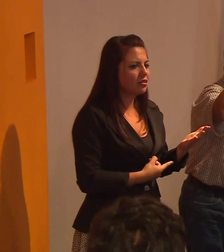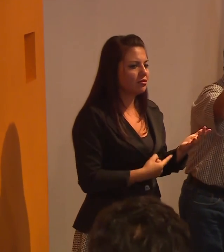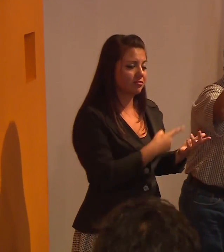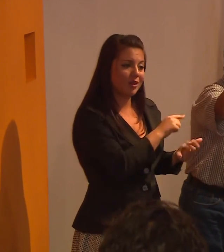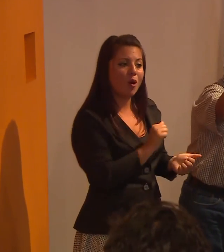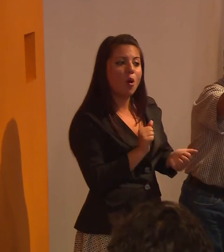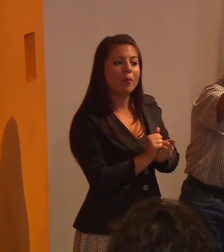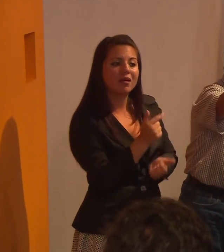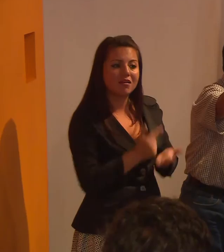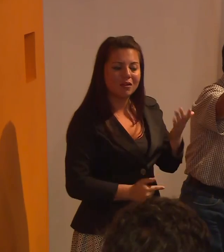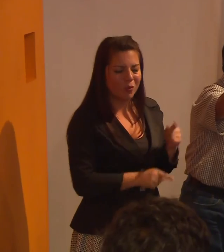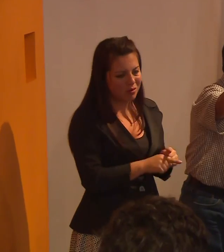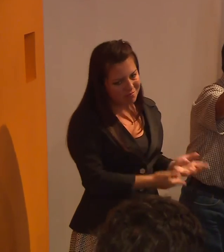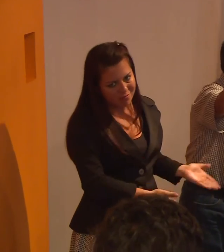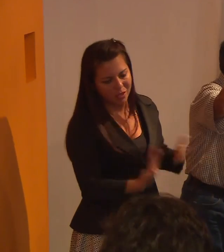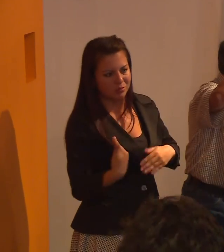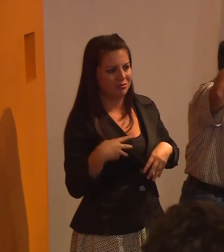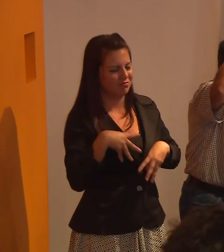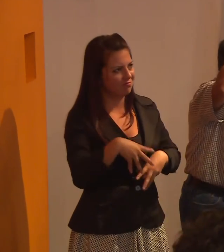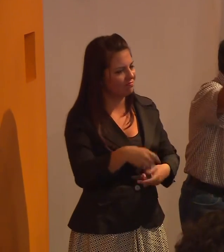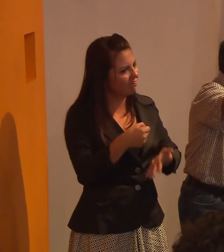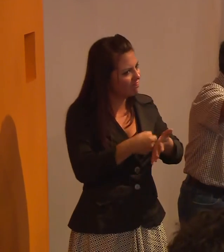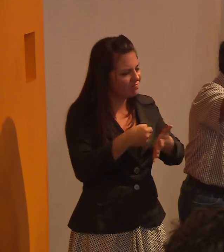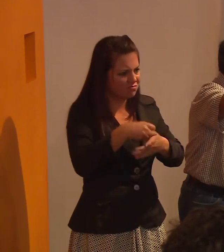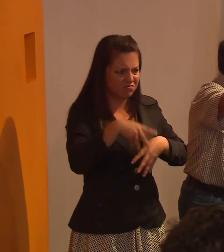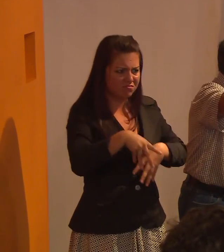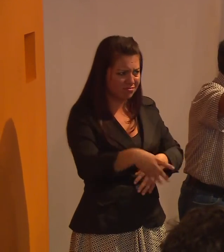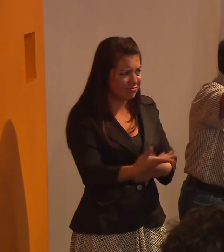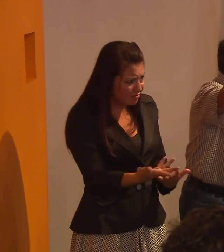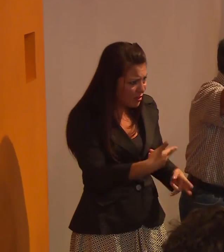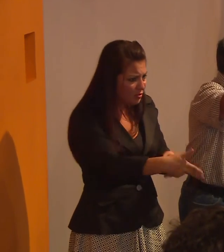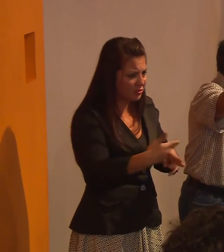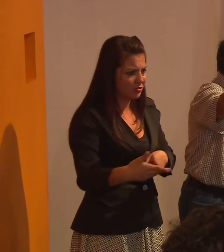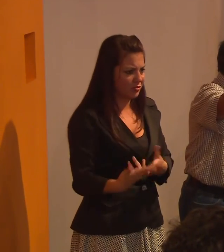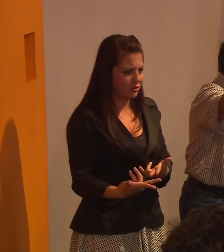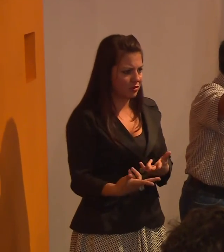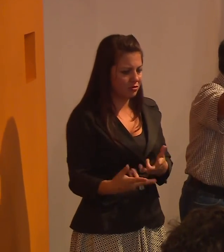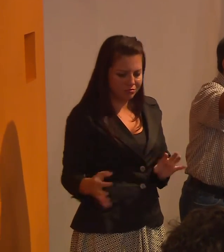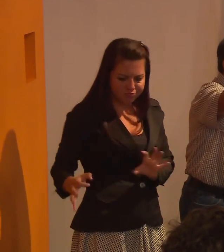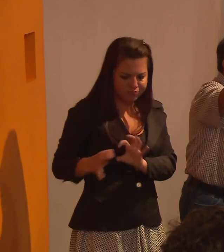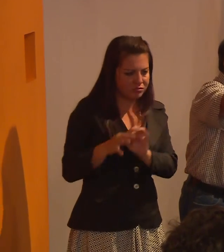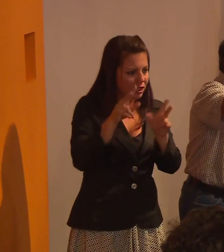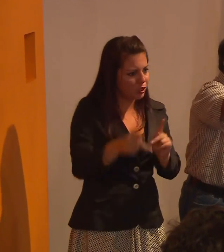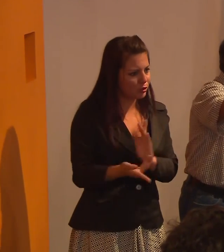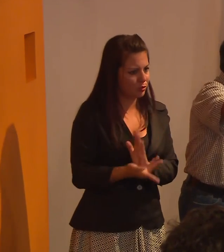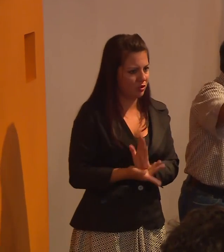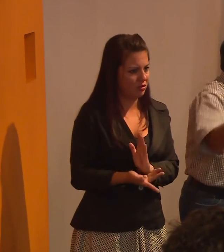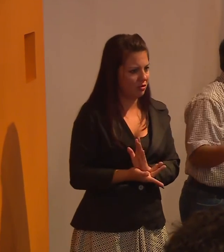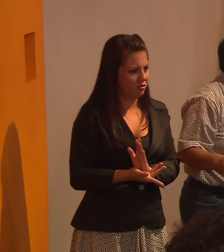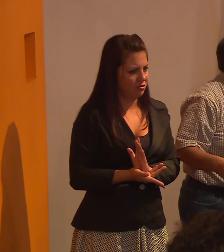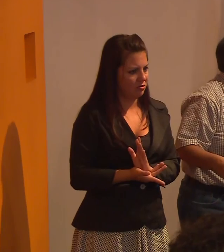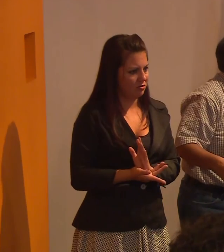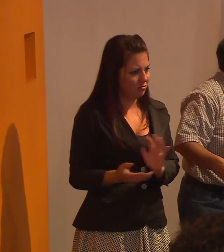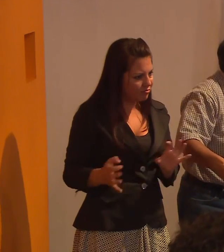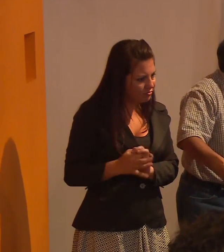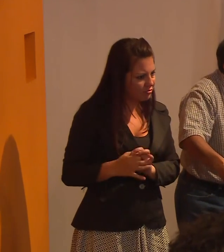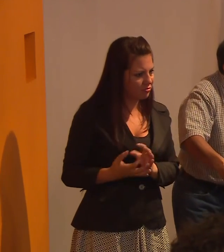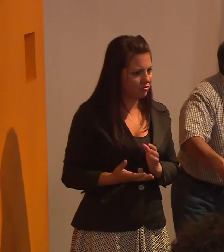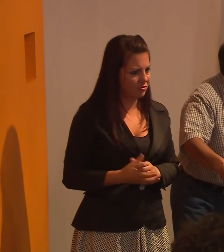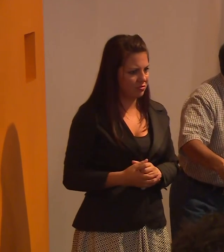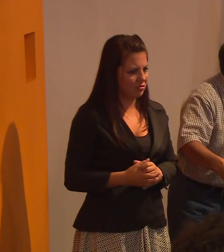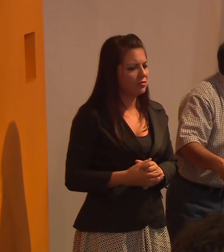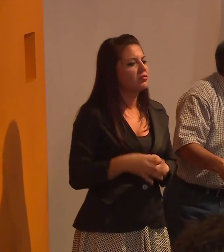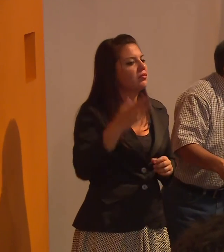la movilización. Convoquemos para pronto, junto con los estudiantes, un gran escenario. Así como